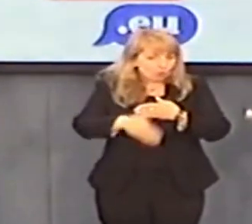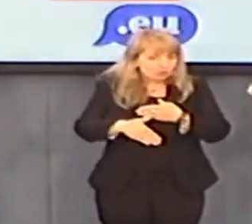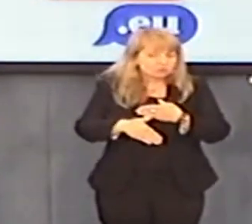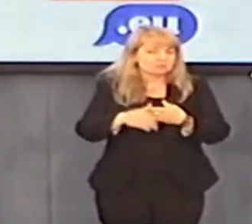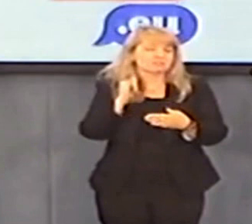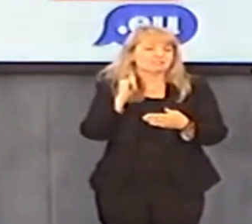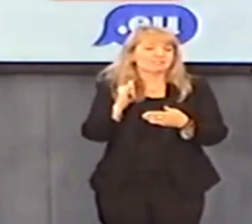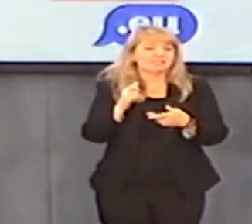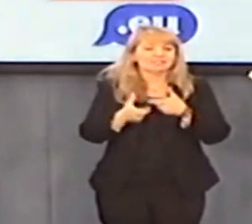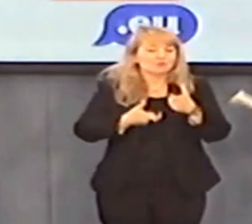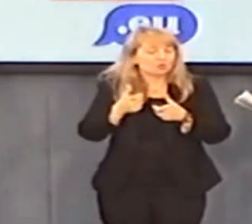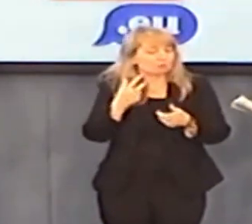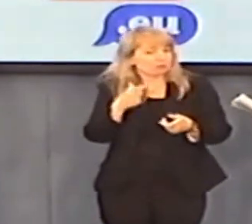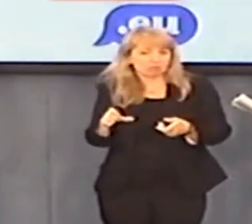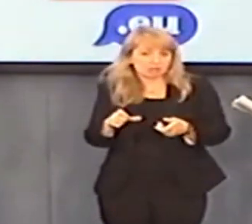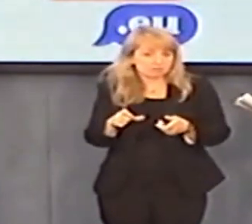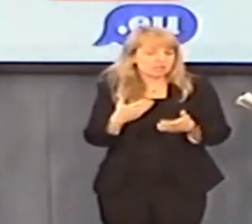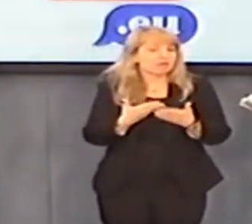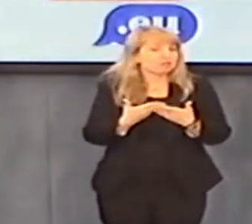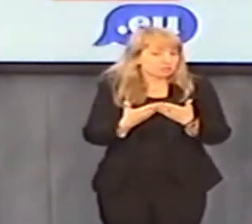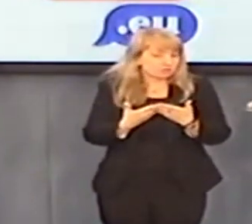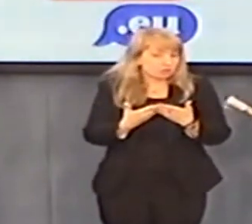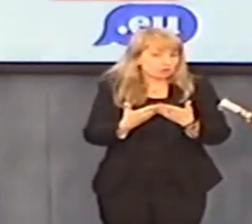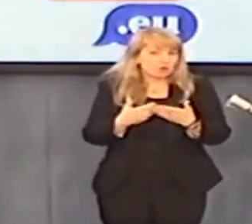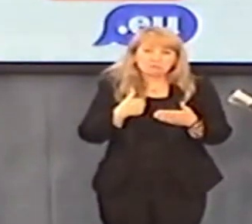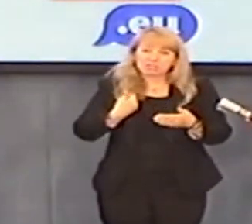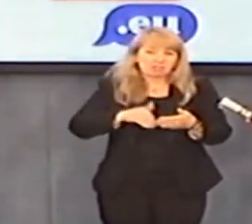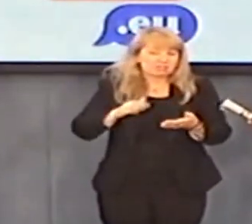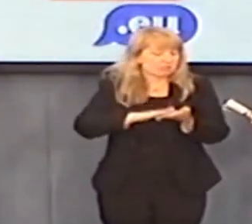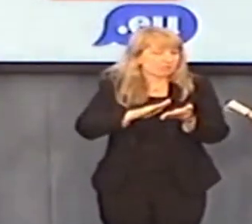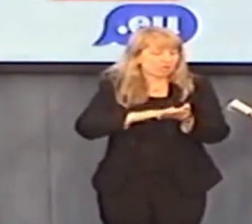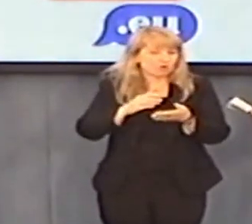historyczne. Niech to nas nie dzieli. Ja nie chcę, ja